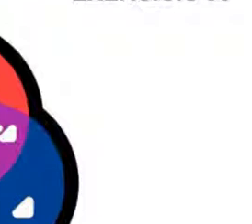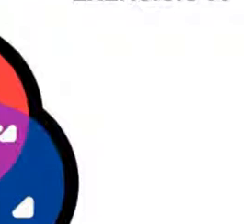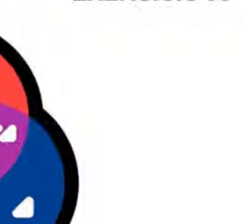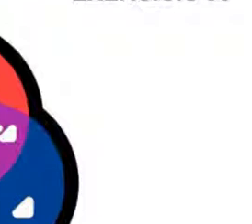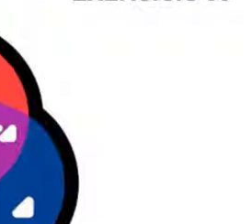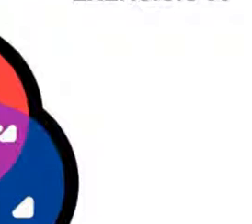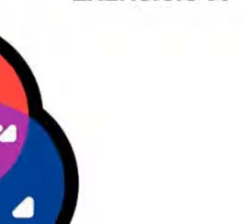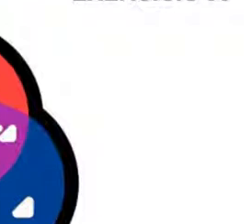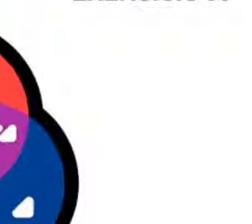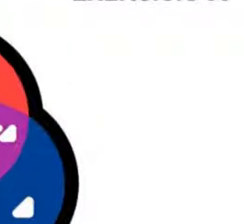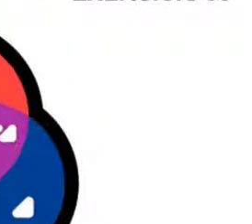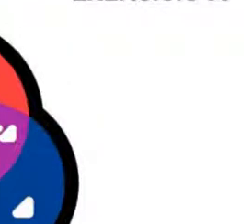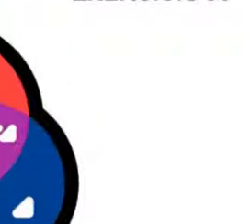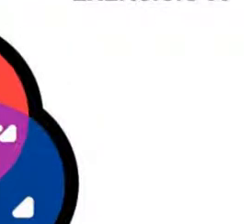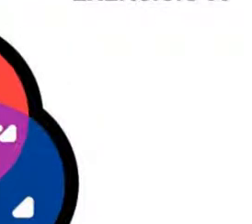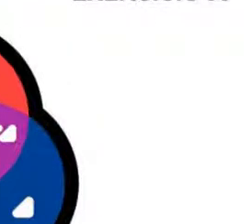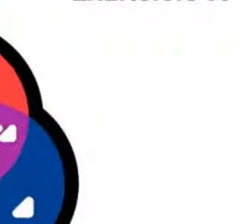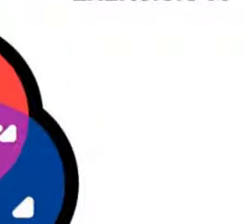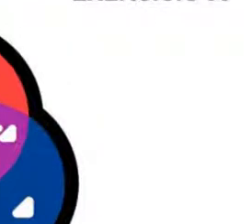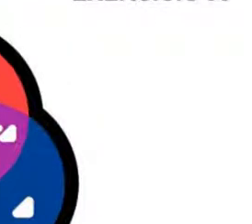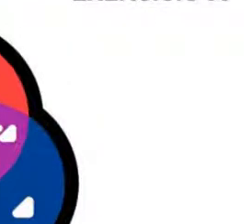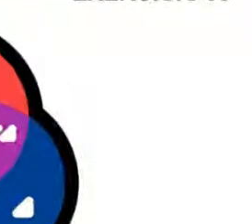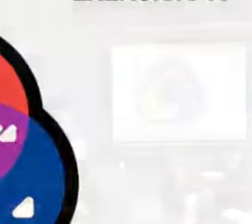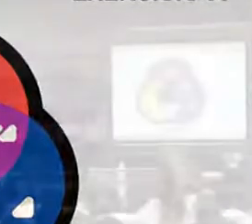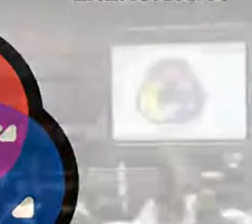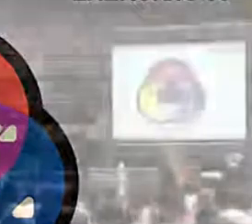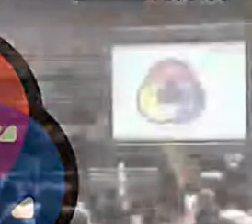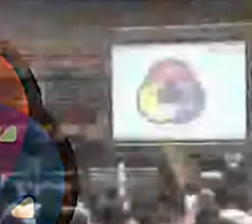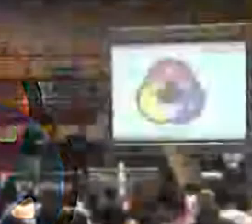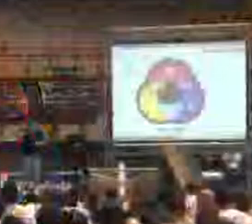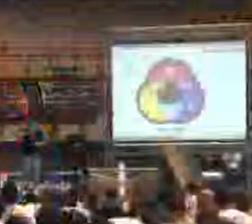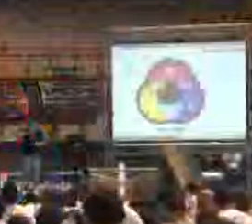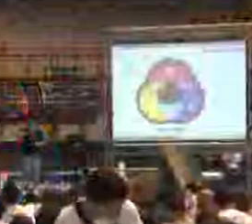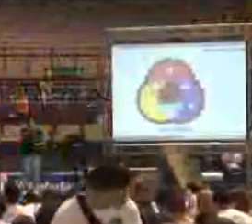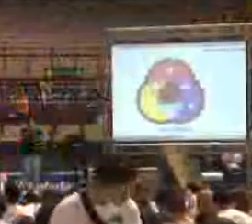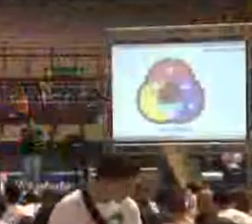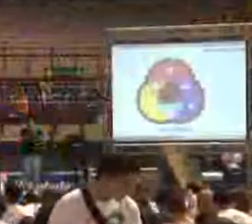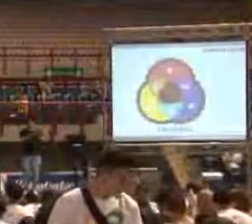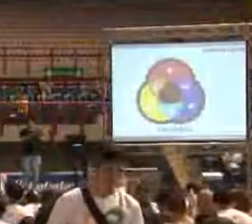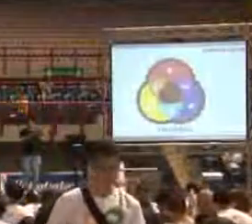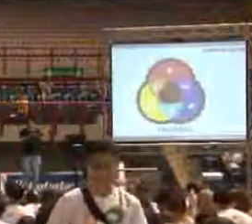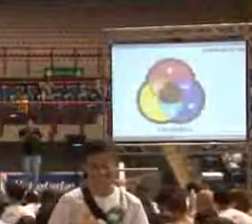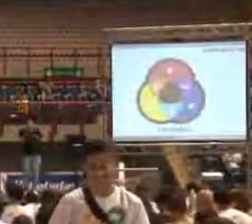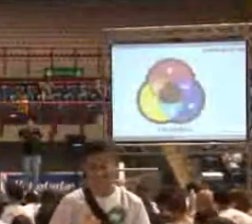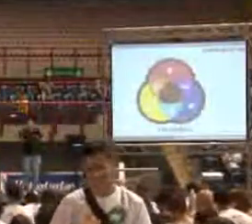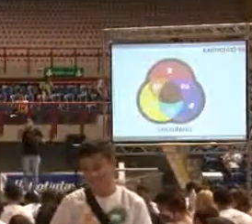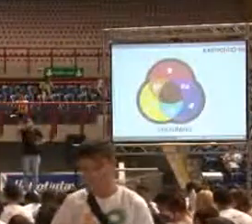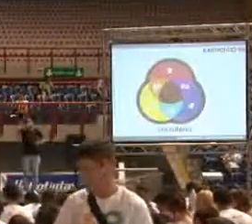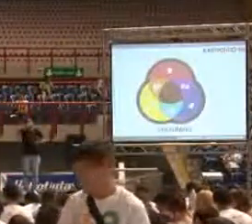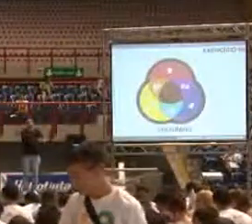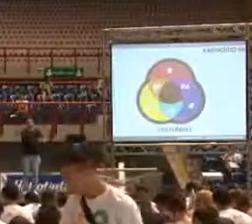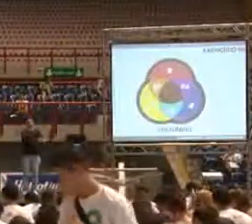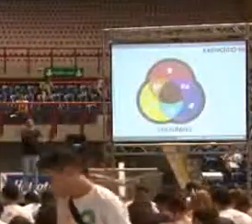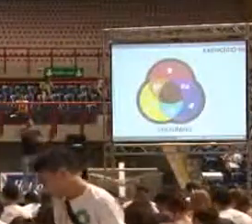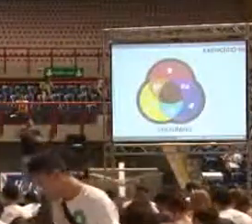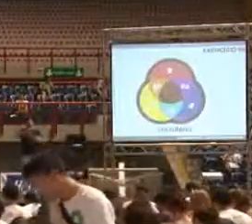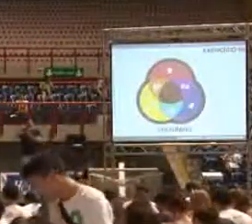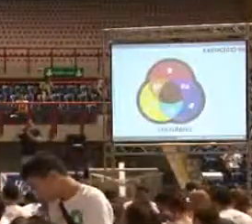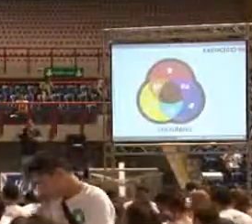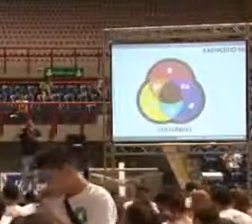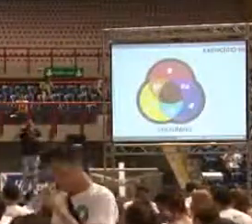A questão é o seguinte, ó. O designer português Miguel Neiva criou um sistema de símbolos que permite que